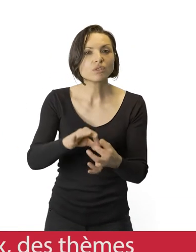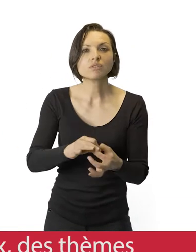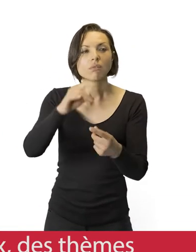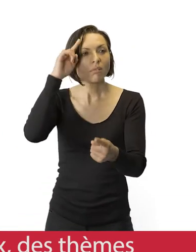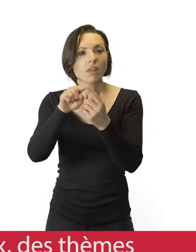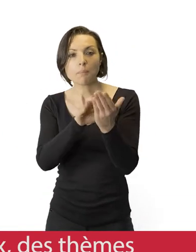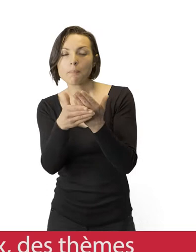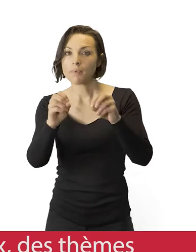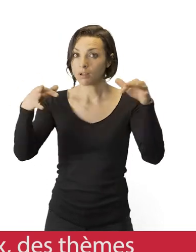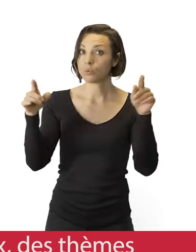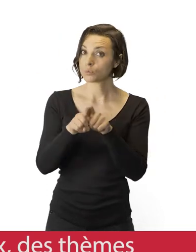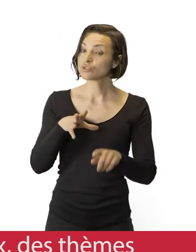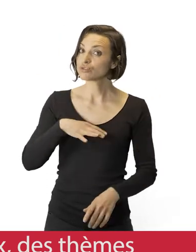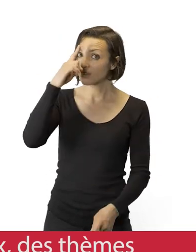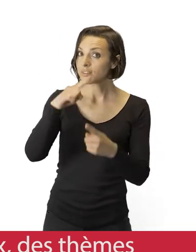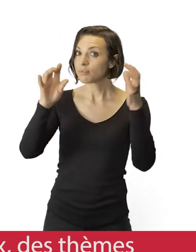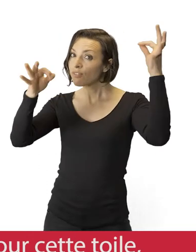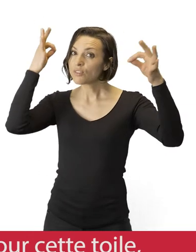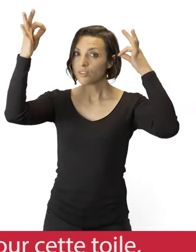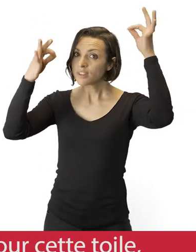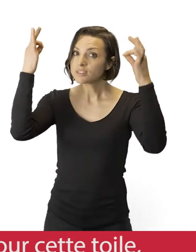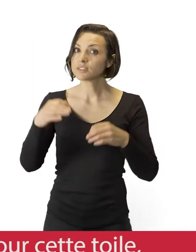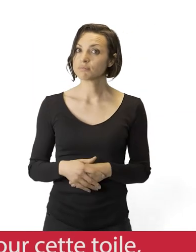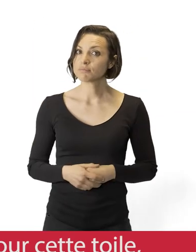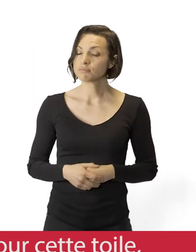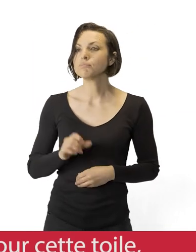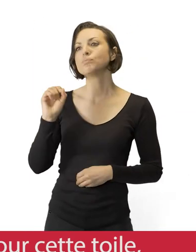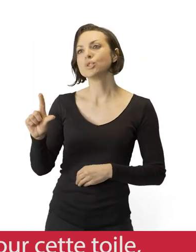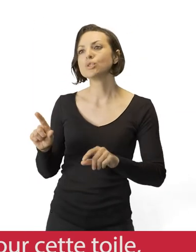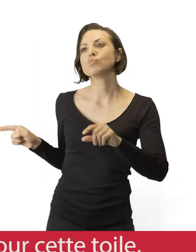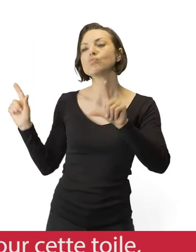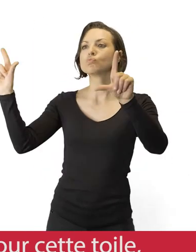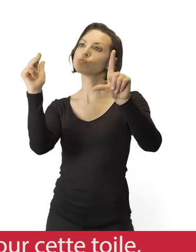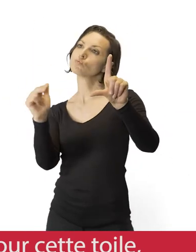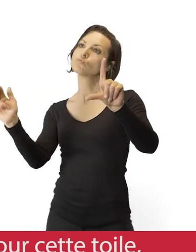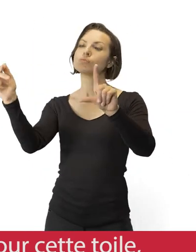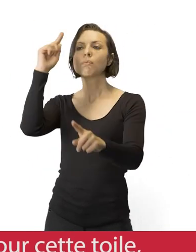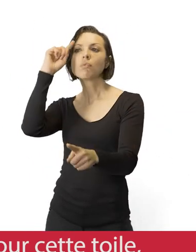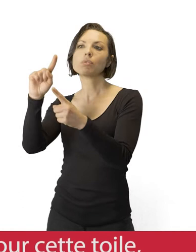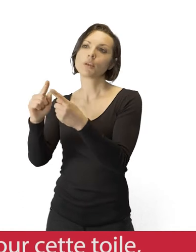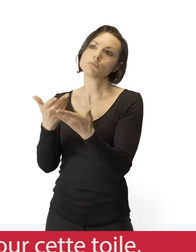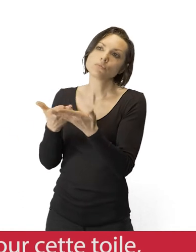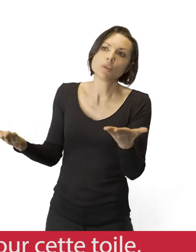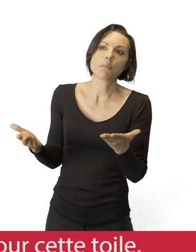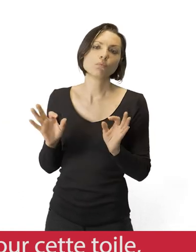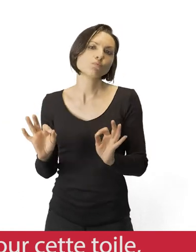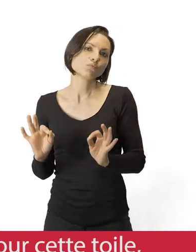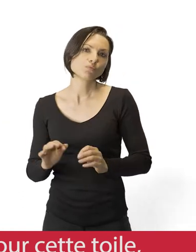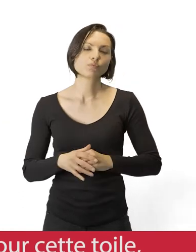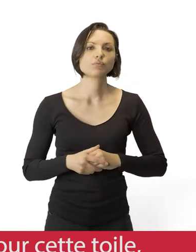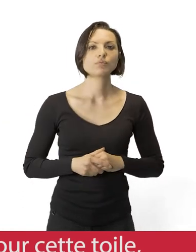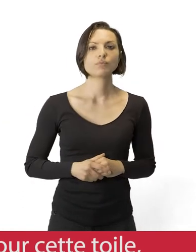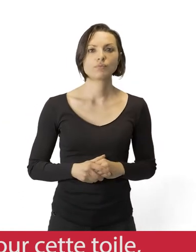des thèmes ésotériques, voire carrément fantastiques dans certains cas, même si pour cette toile, Henri Martin a su